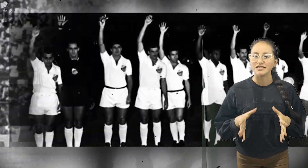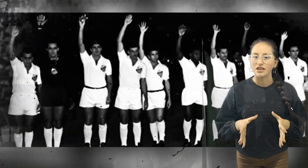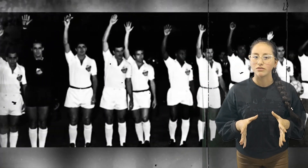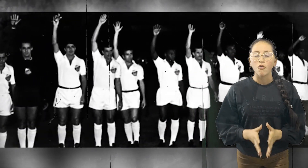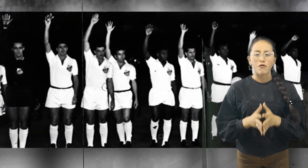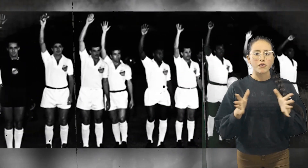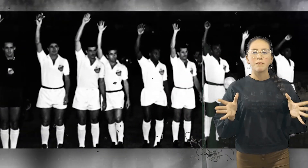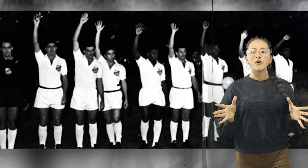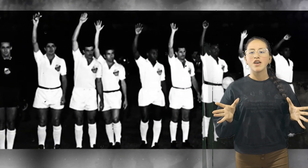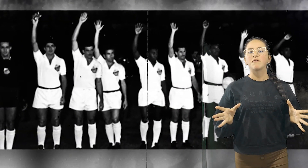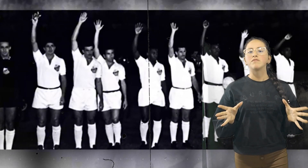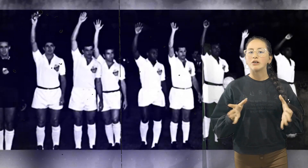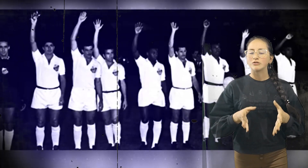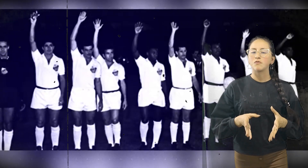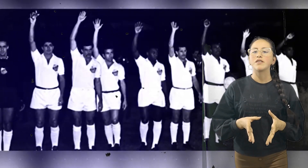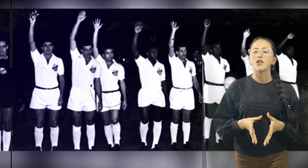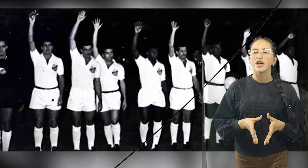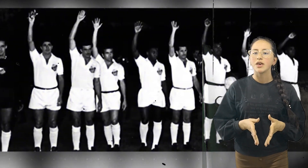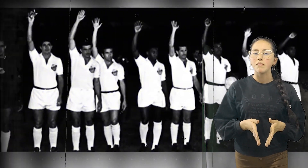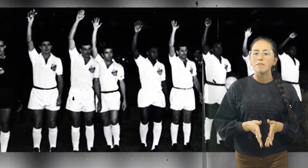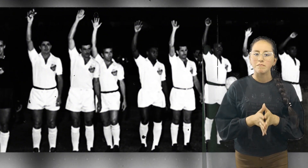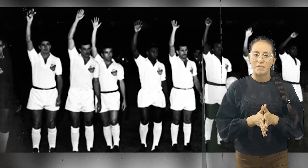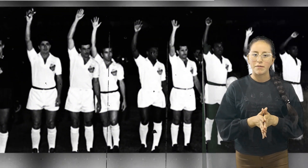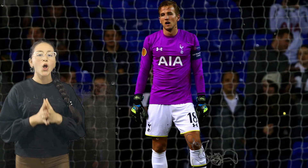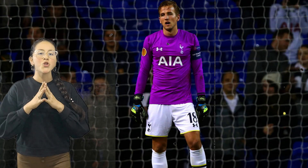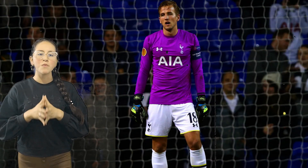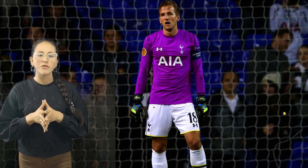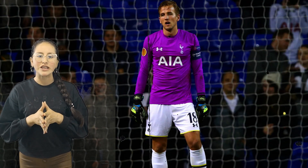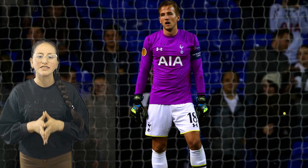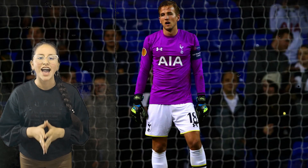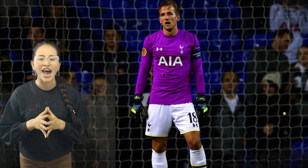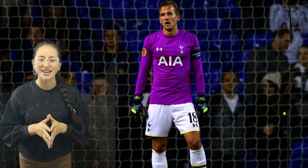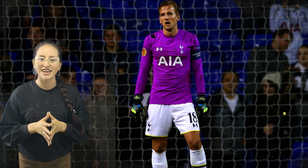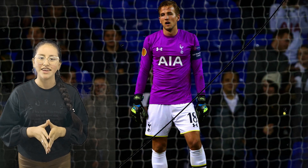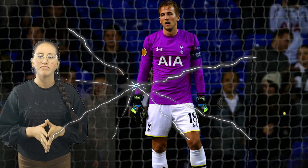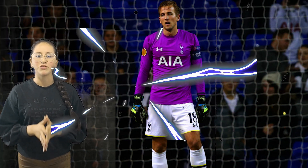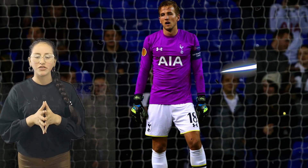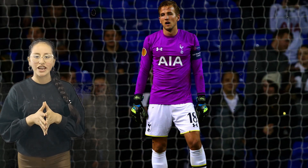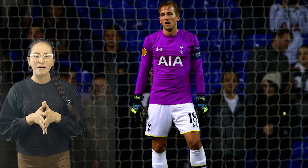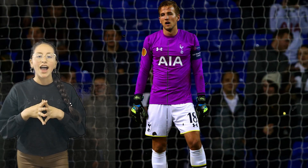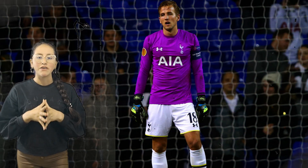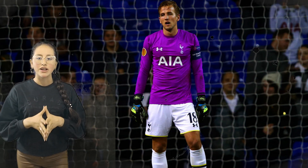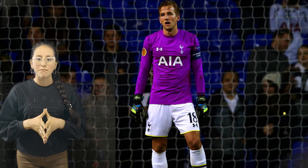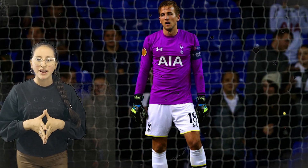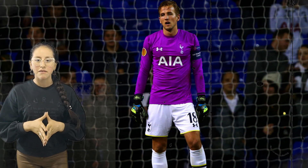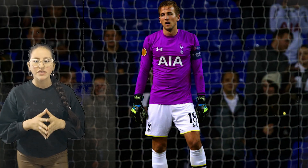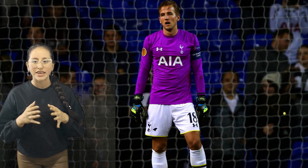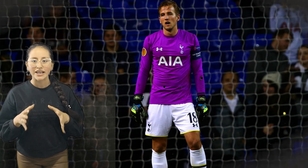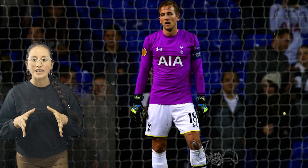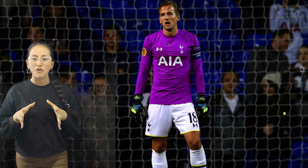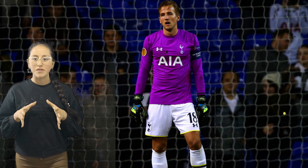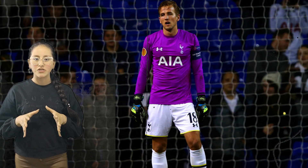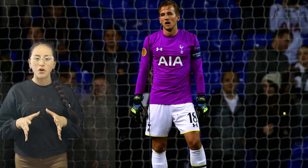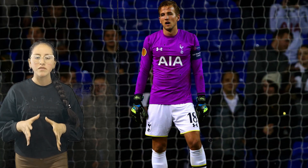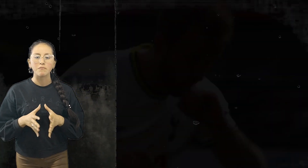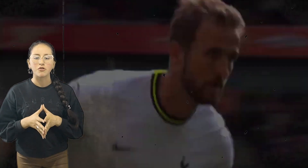todos los sentidos. Fue un gran portero, dijo su compañero de equipo, Pepe. Número 3. Harry Kane, Tottenham. Al igual que Pelé, Kane